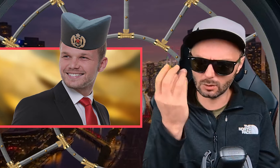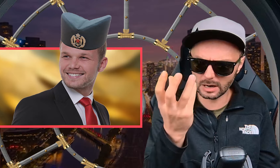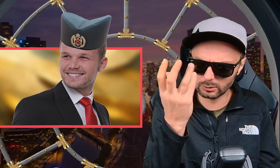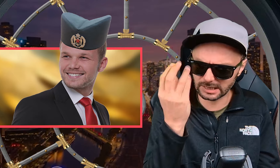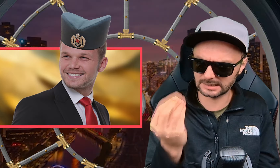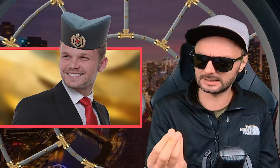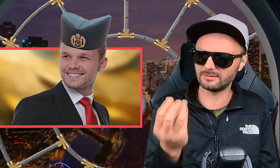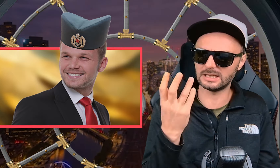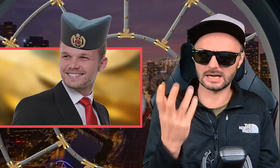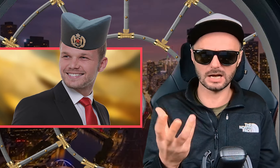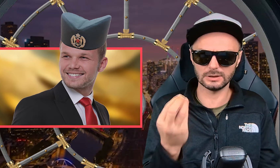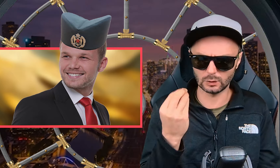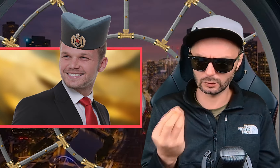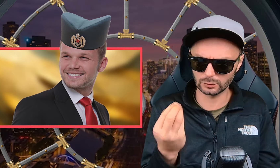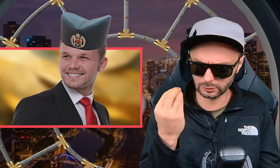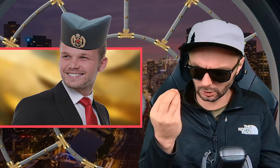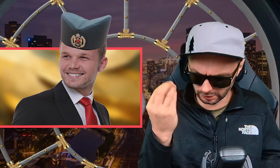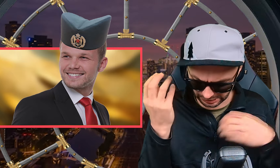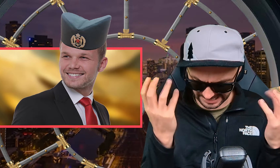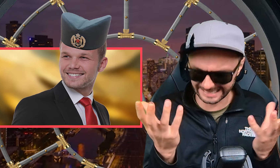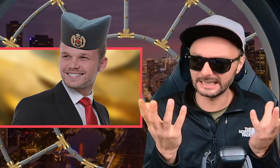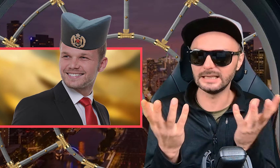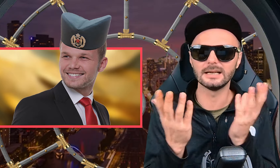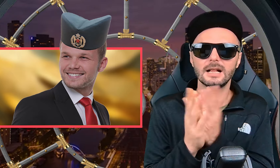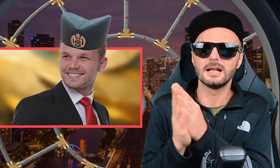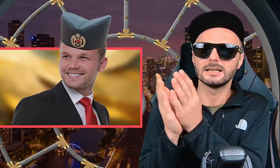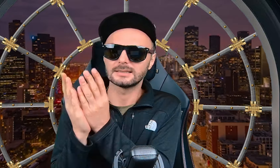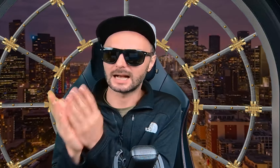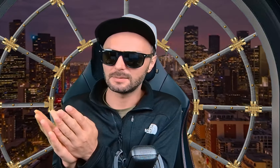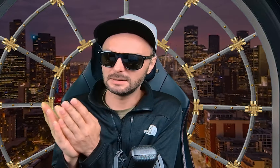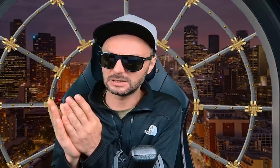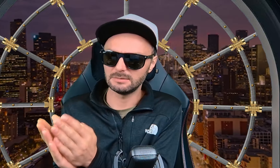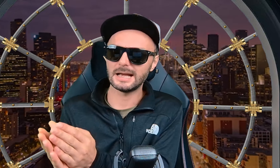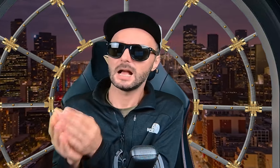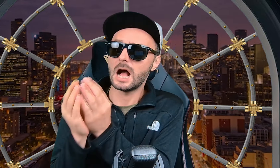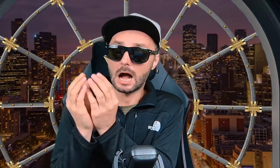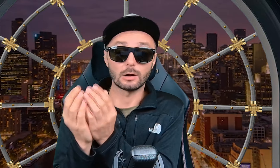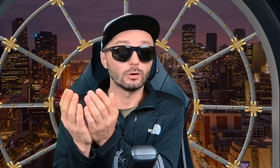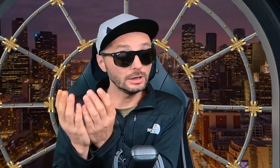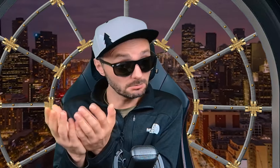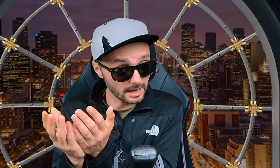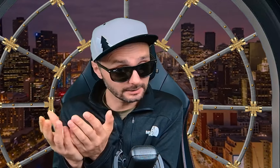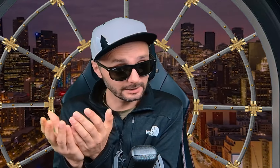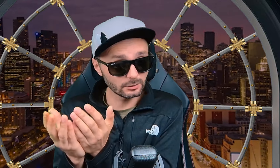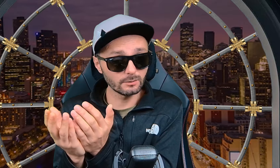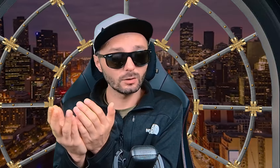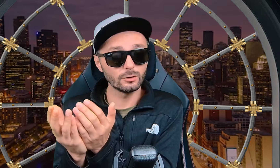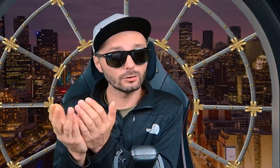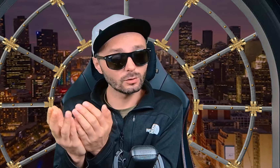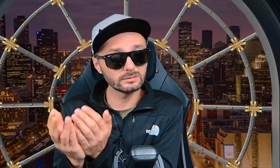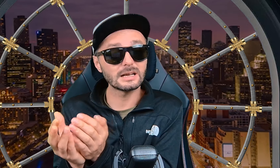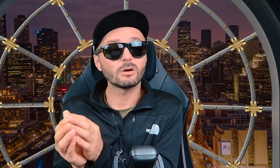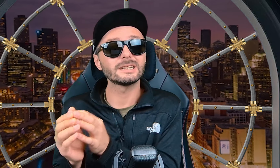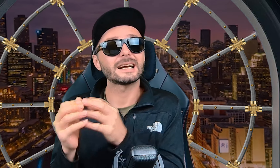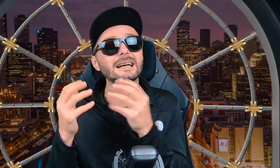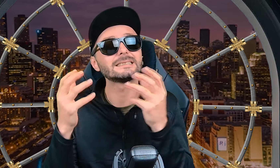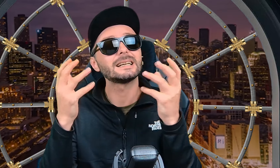mogao da nastavi da radi ono što želi Samim time, ako imate dovoljno novca onda kazna